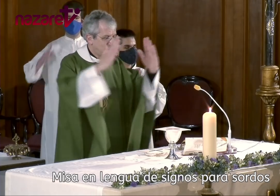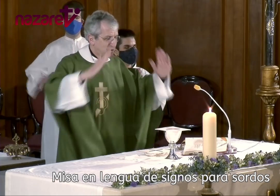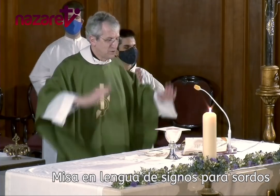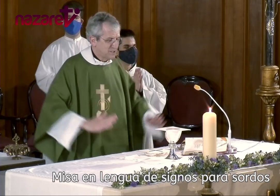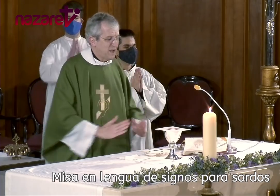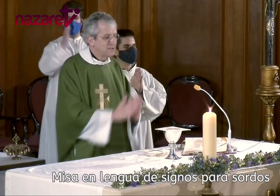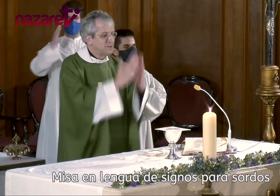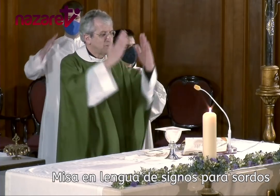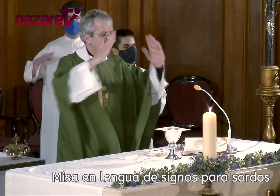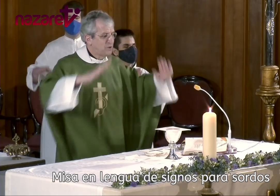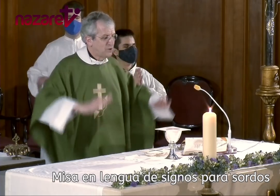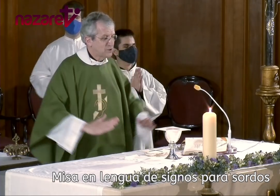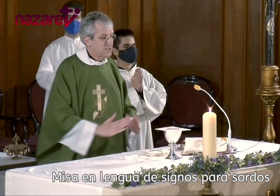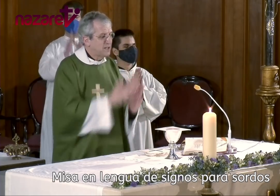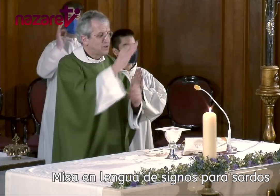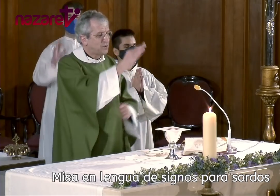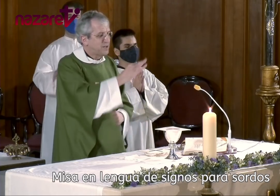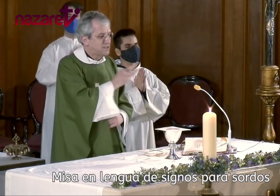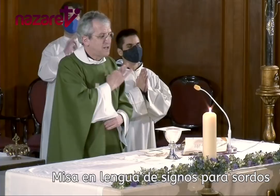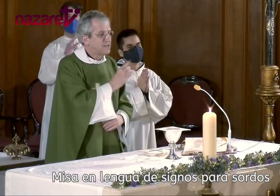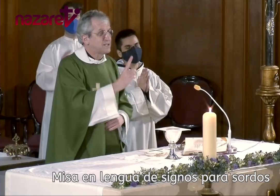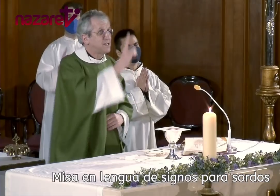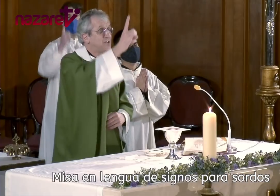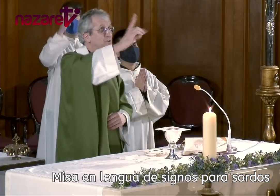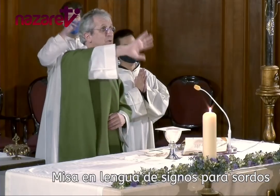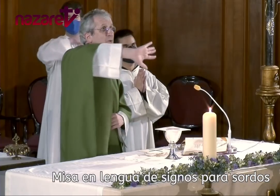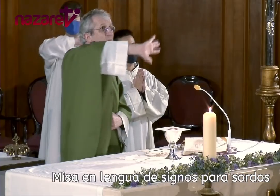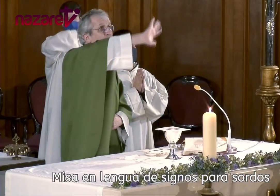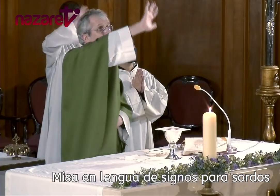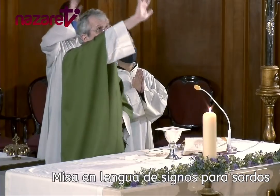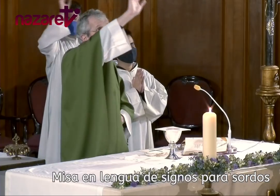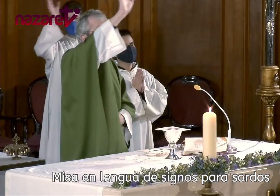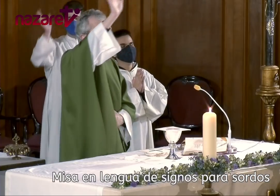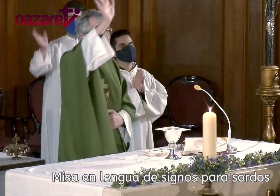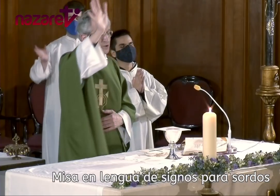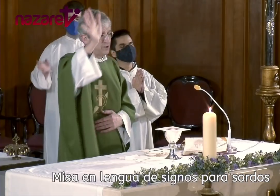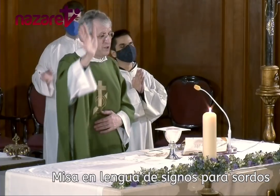Santo, santo, santo es el Señor, Dios del